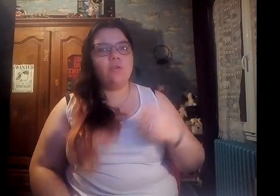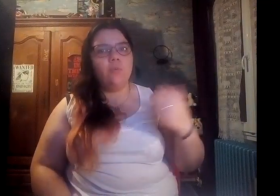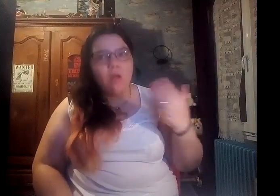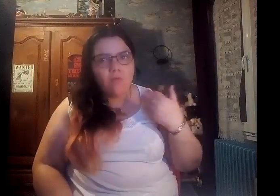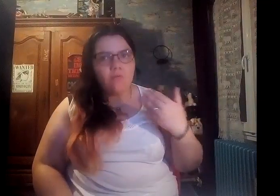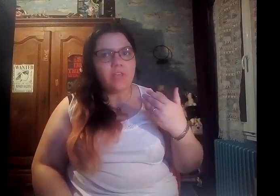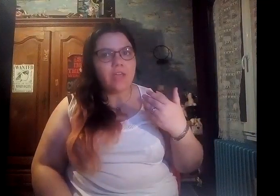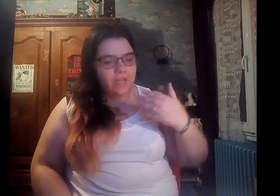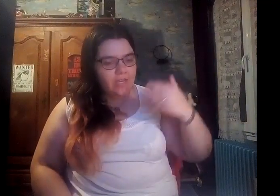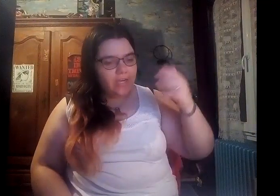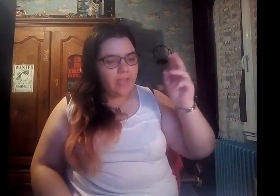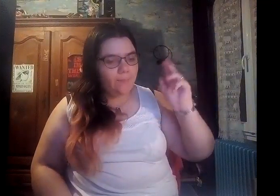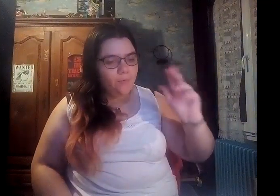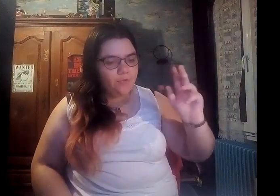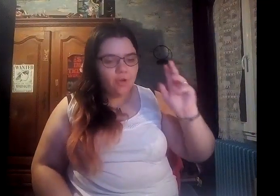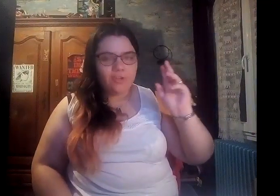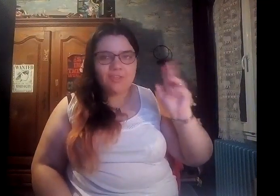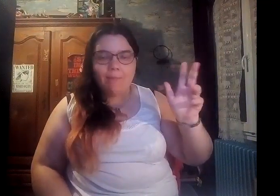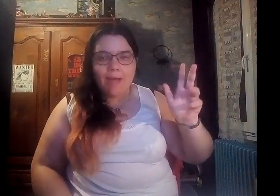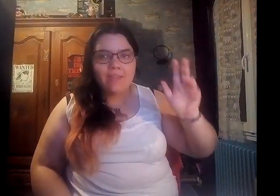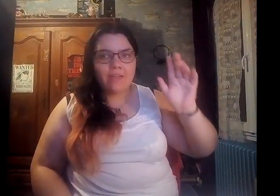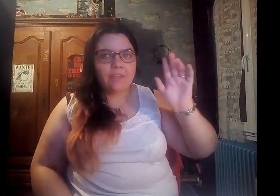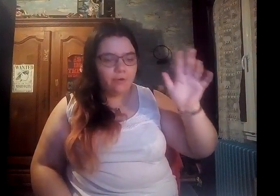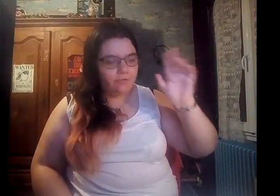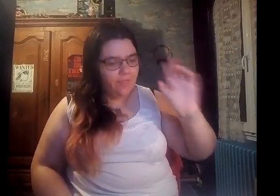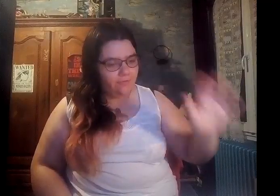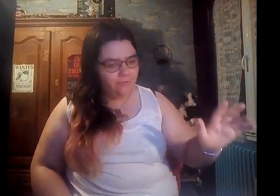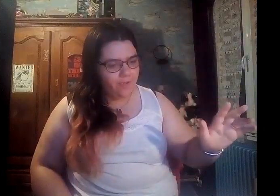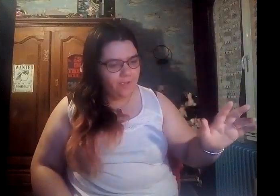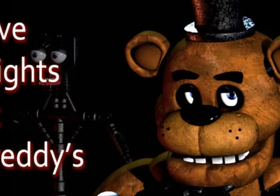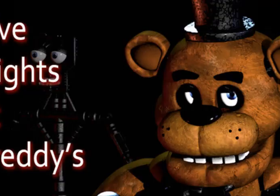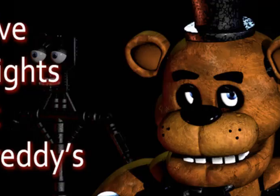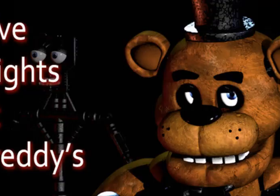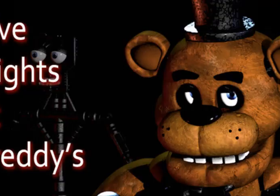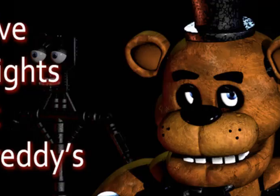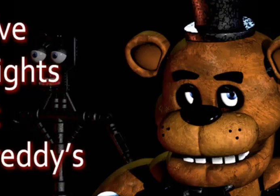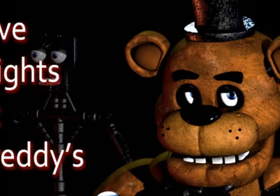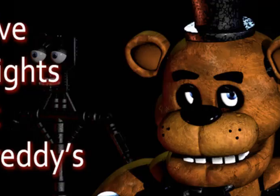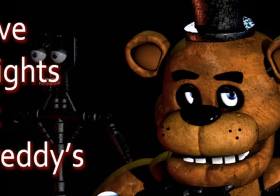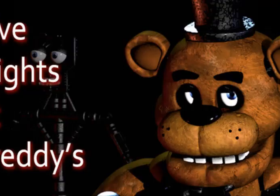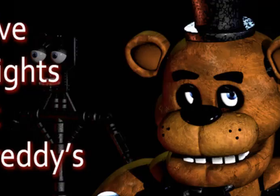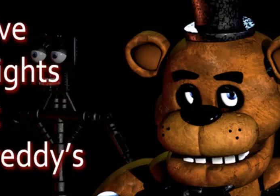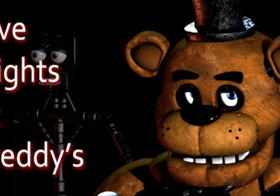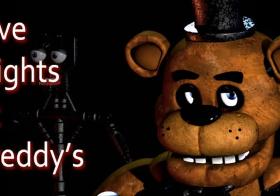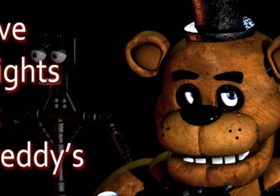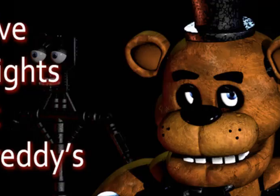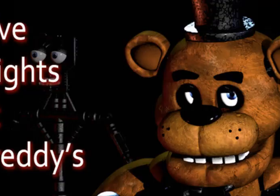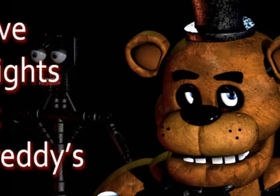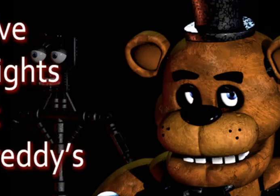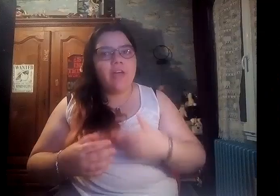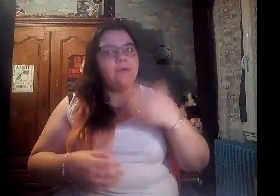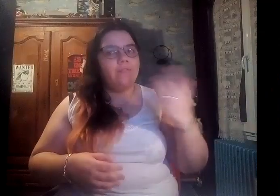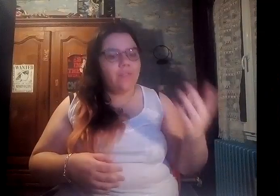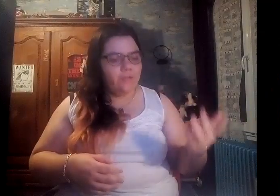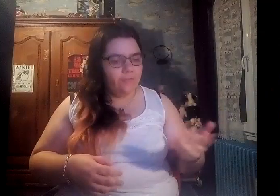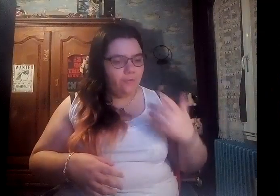que pour moi vous voyez il y a plusieurs timeline dans fnaf il y a bien évidemment les jeux fnaf 1 fnaf 2